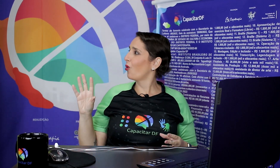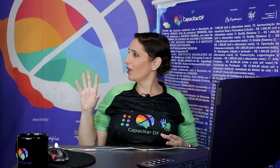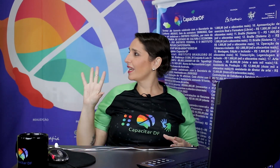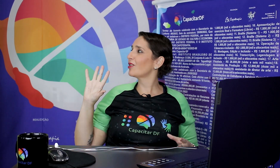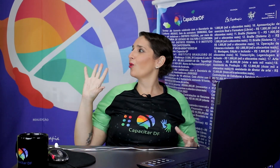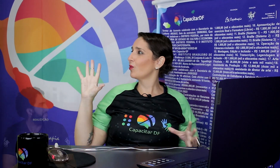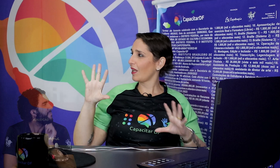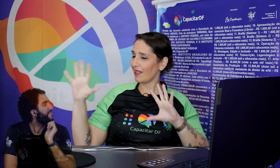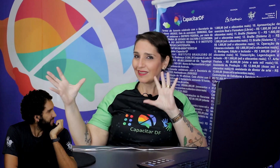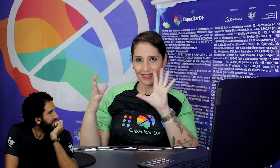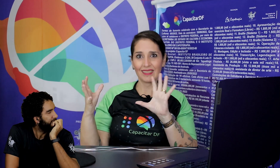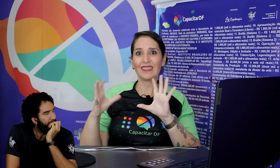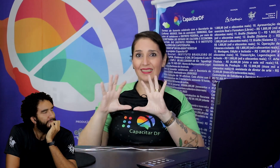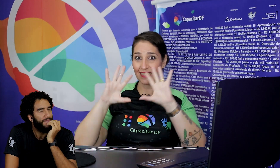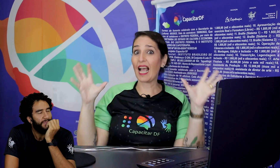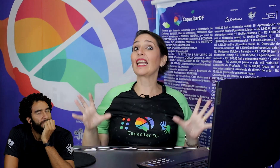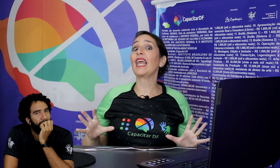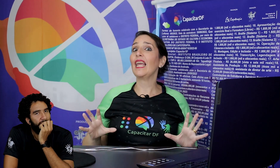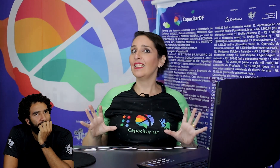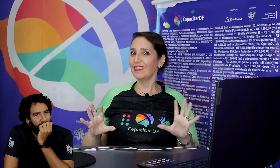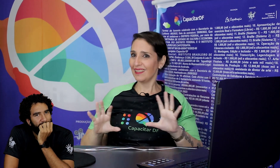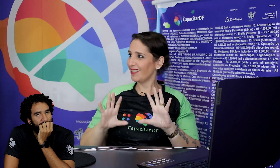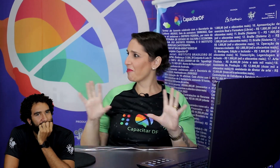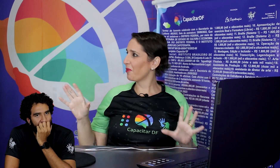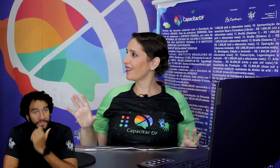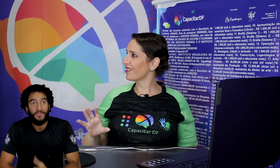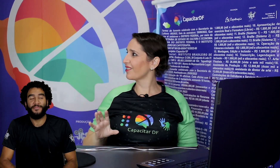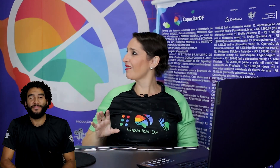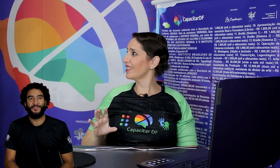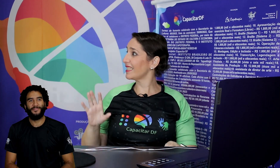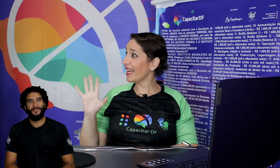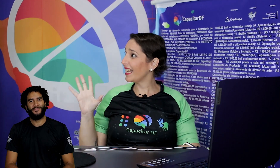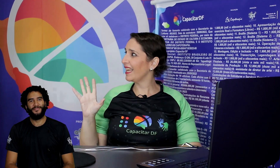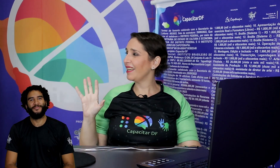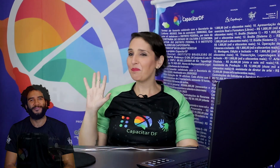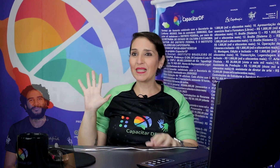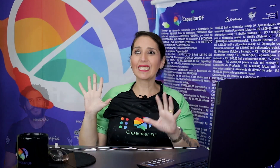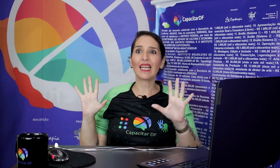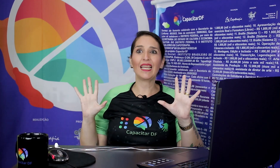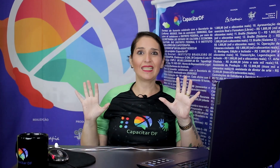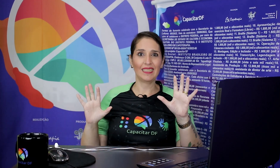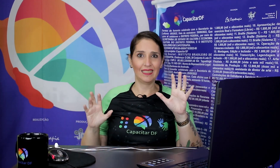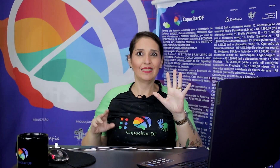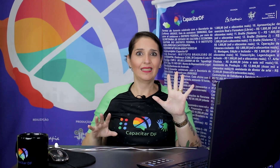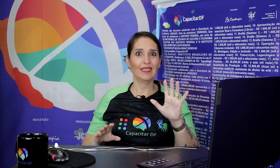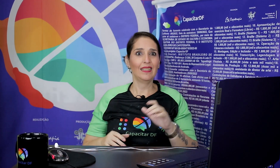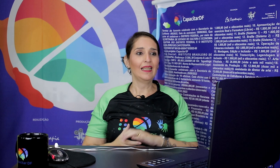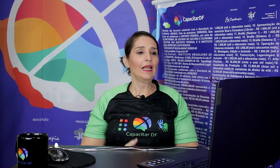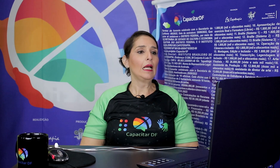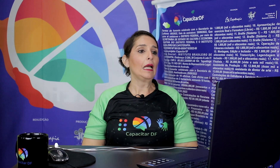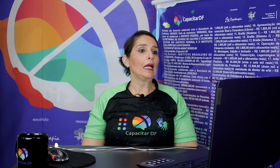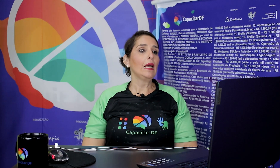ligação. conectou, tá? Saquei. É tipo o que a gente estava falando, saquei, pesquei.